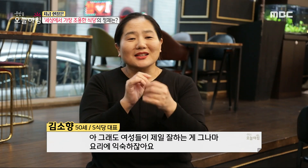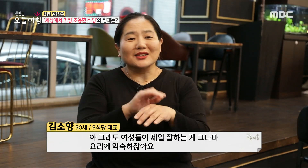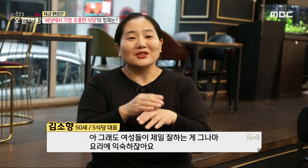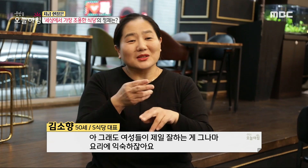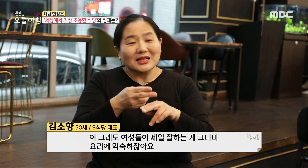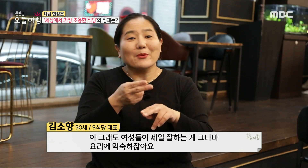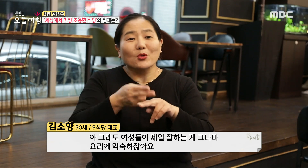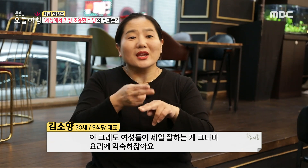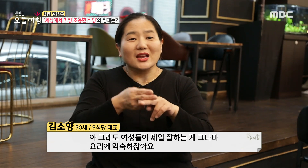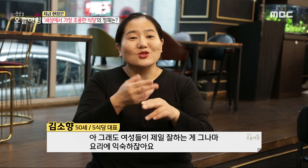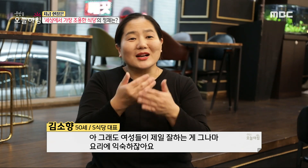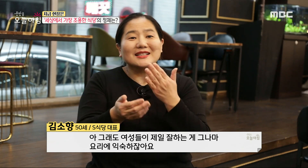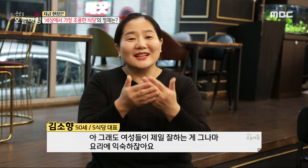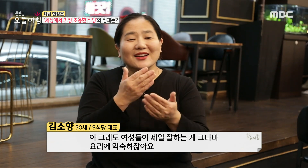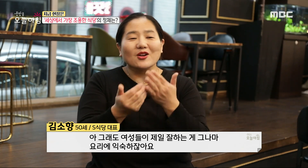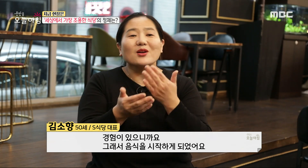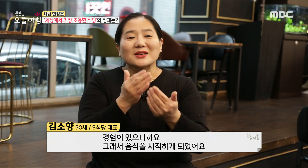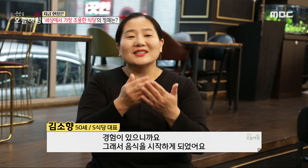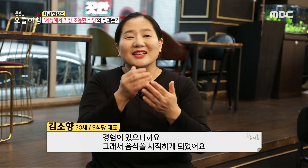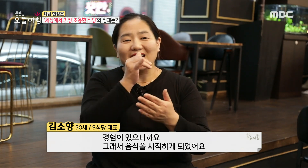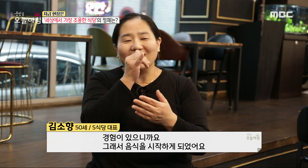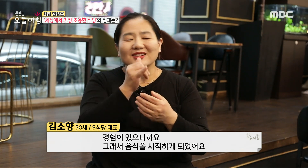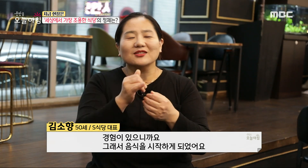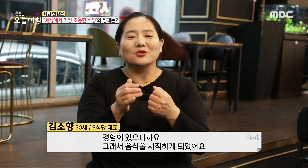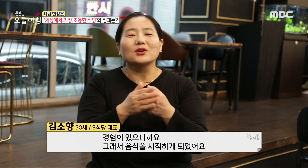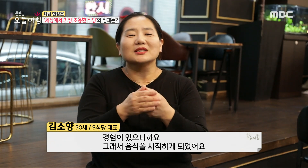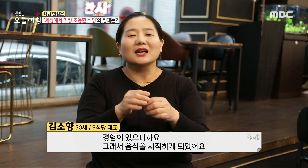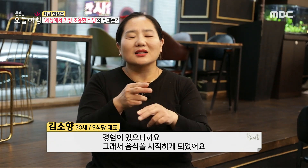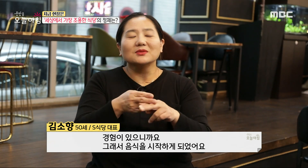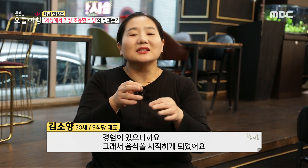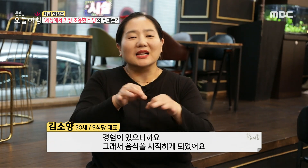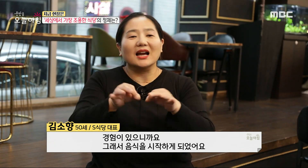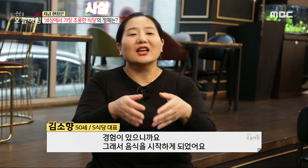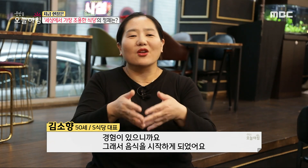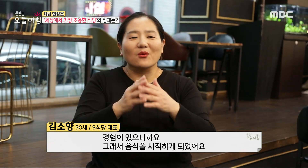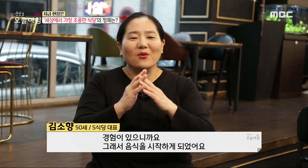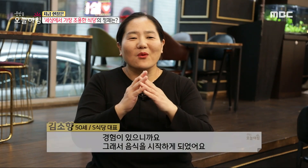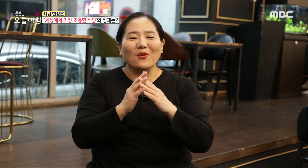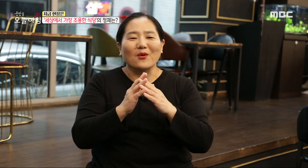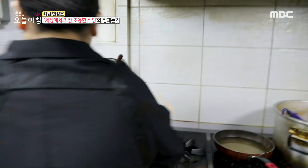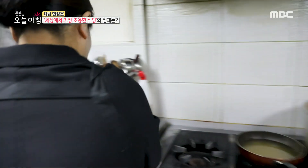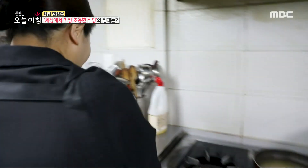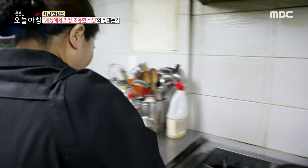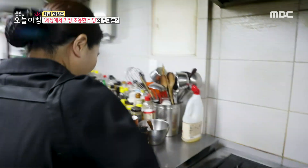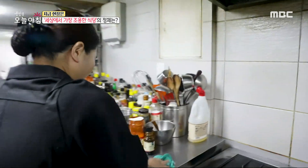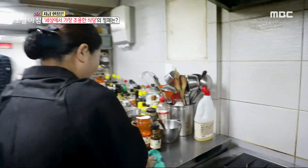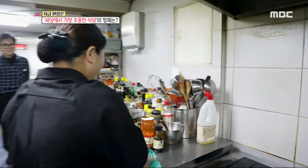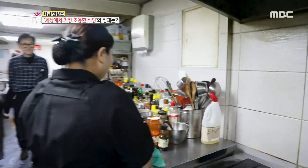잘하는 그나마 요리에 익숙하잖아요. 경험이 있으니까요. 그래서 음식을 시작하게 되었고. 아이고, 이제